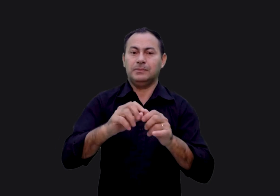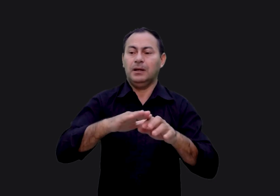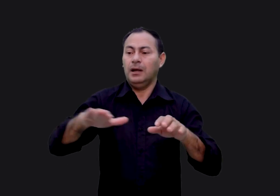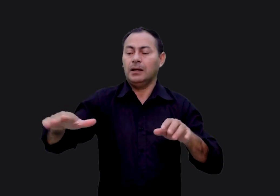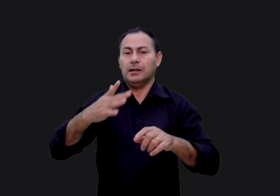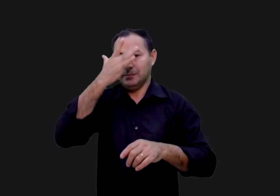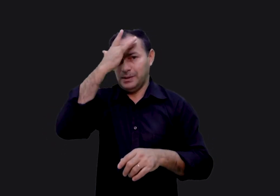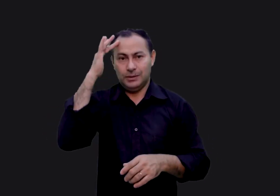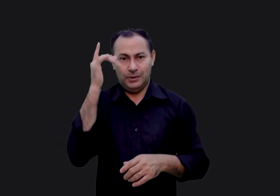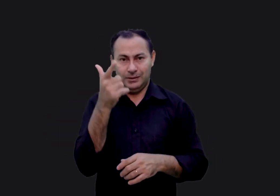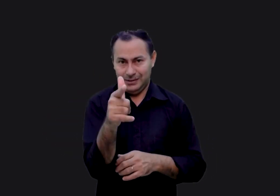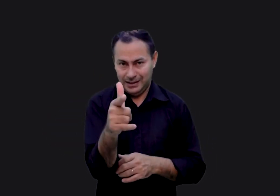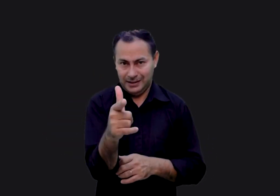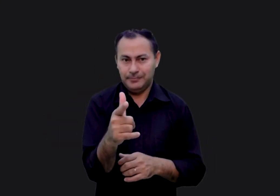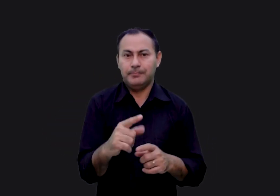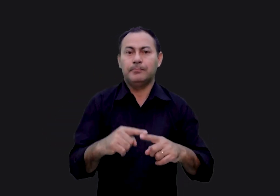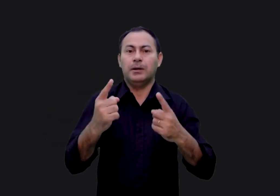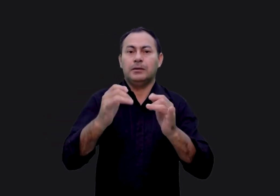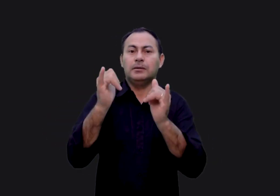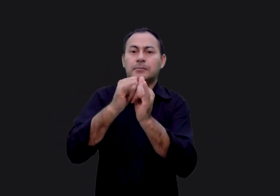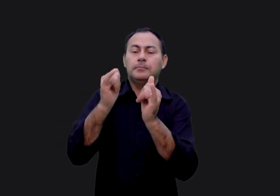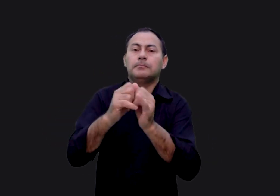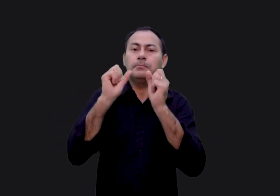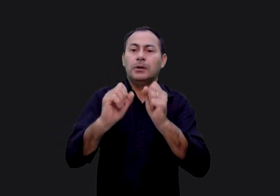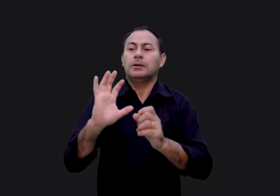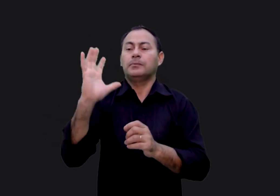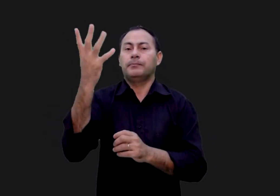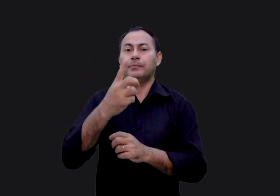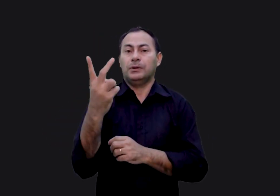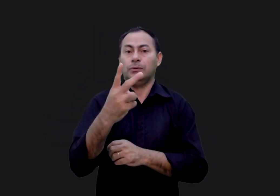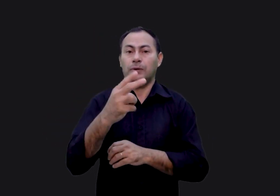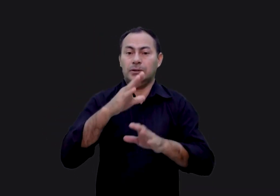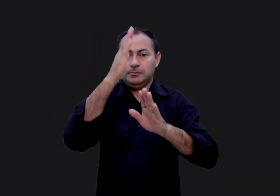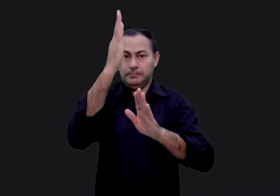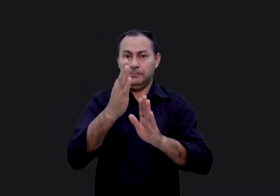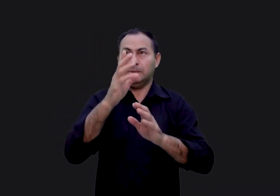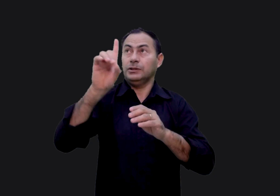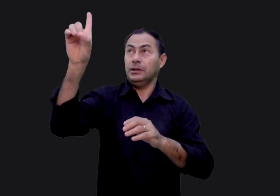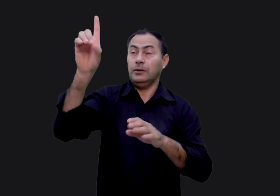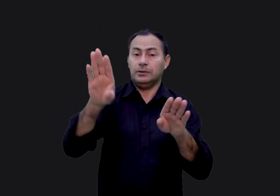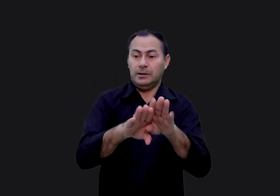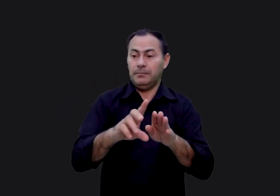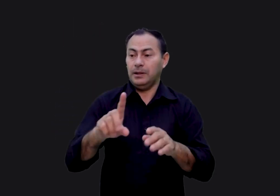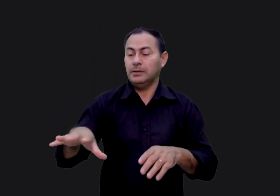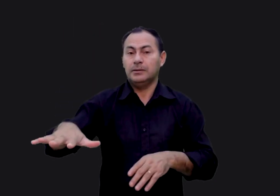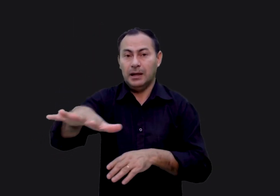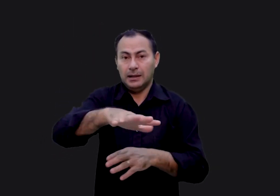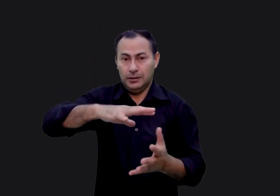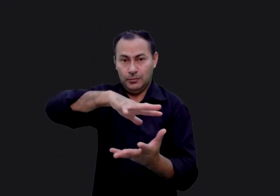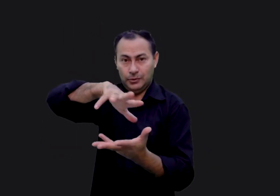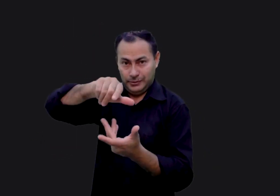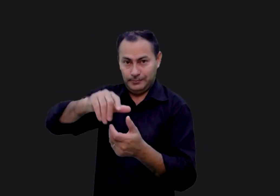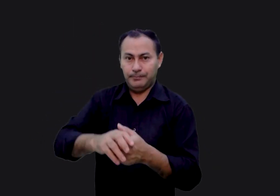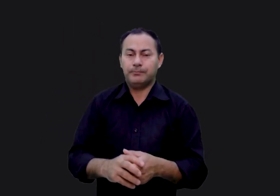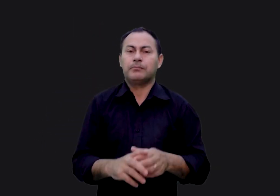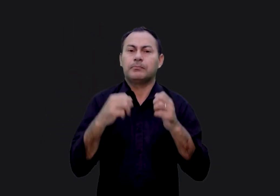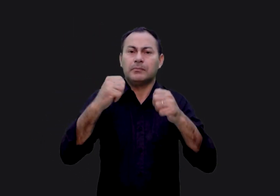no plano horizontal. Mas a justificação pode ocorrer nos 2 planos, no vertical e no horizontal. Devemos